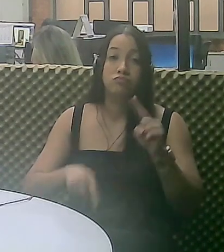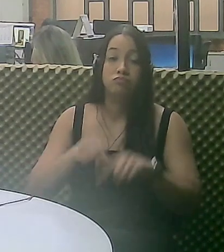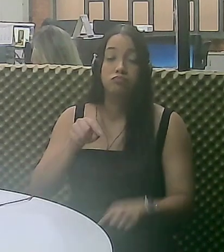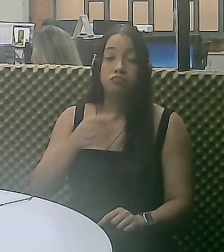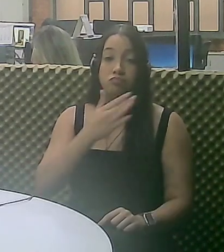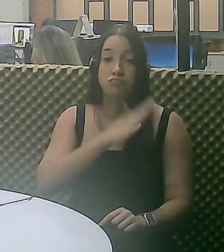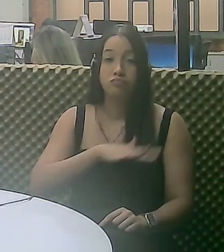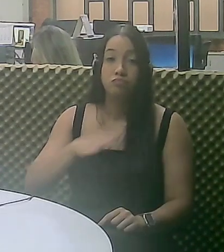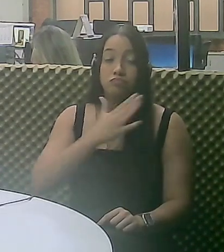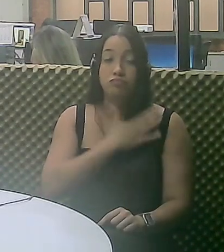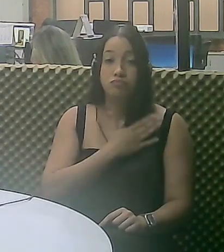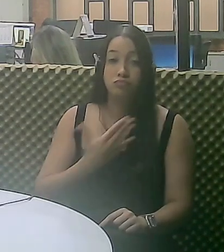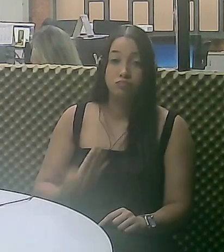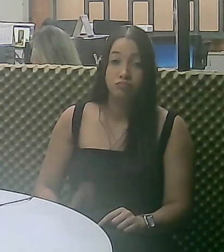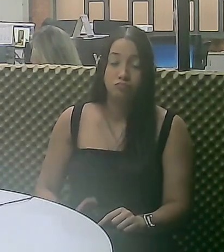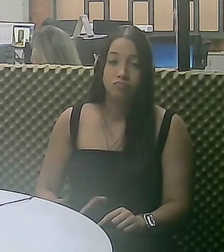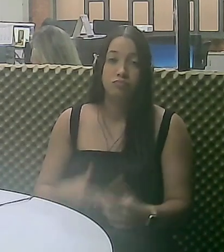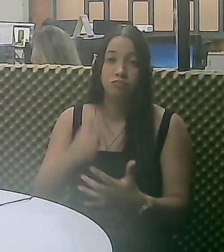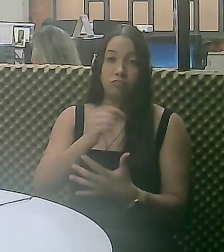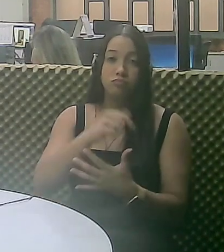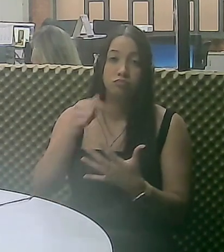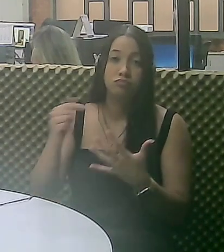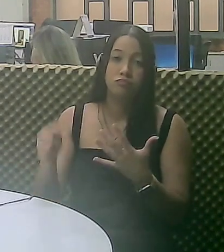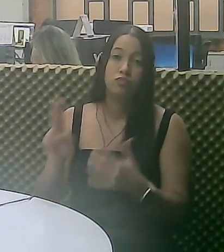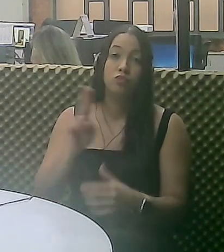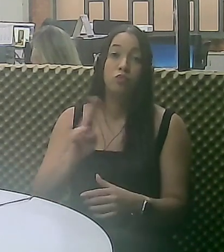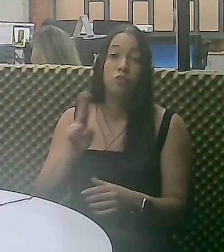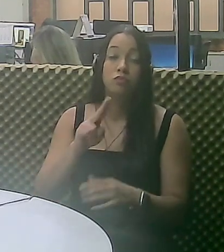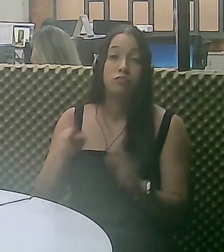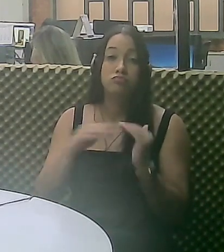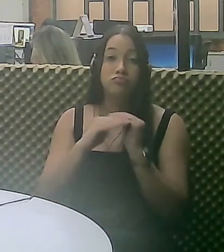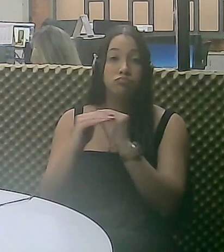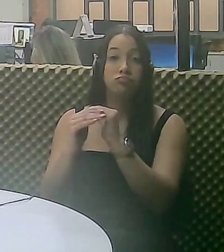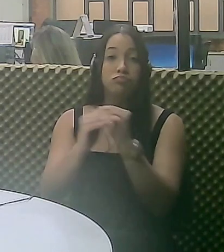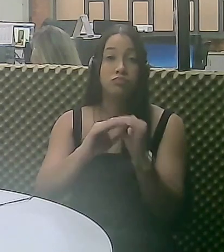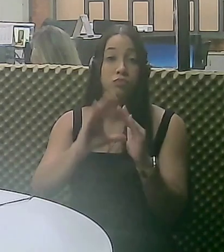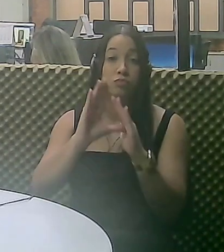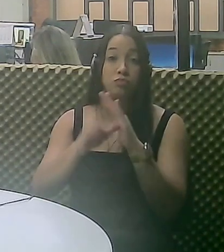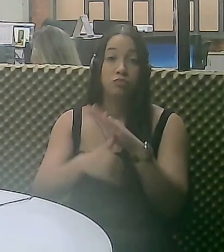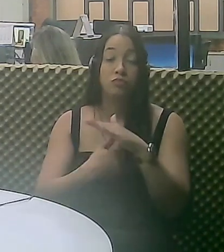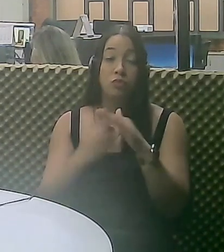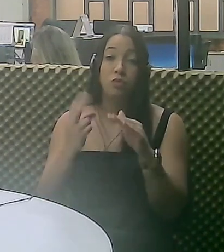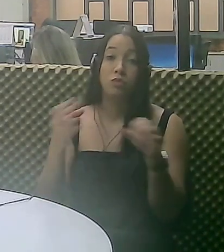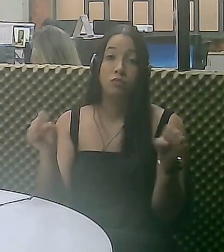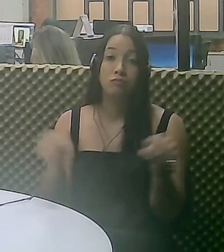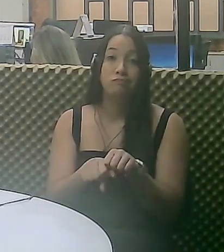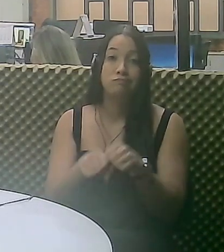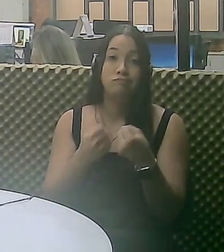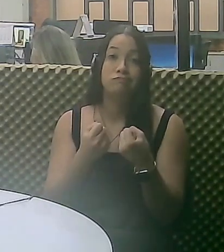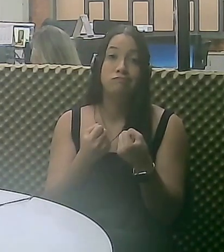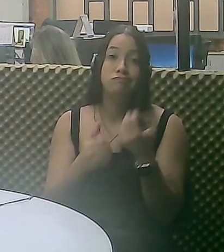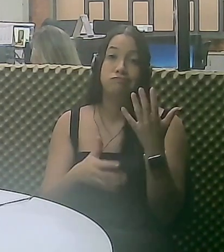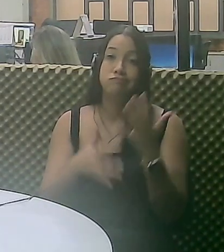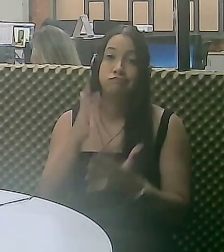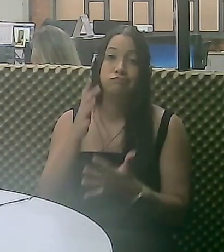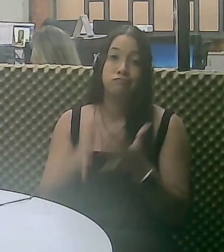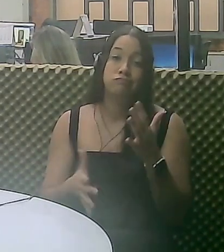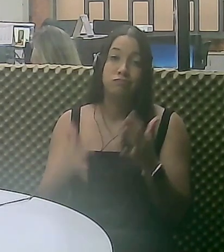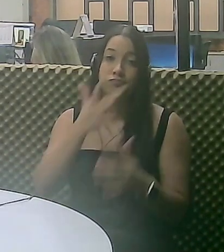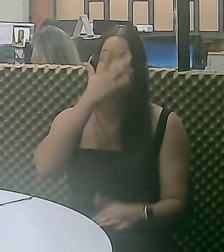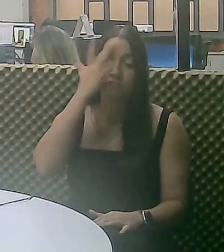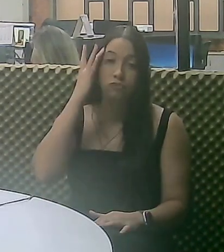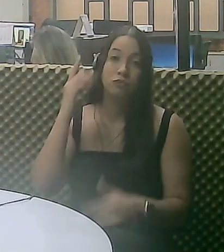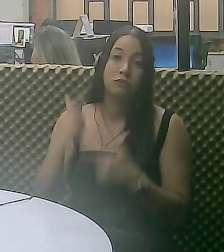espaços públicos. Os itens são bens de uso comum e, quando furtados ou danificados, comprometem o acesso das